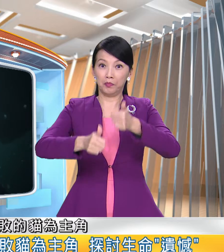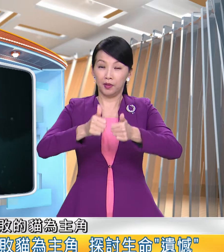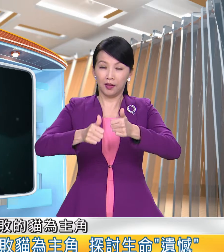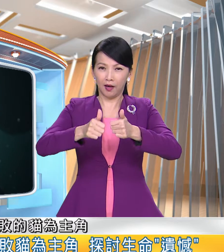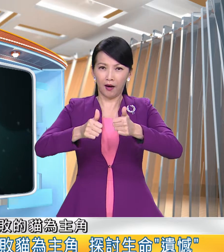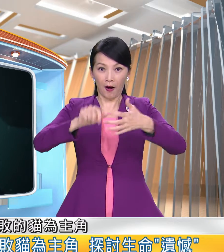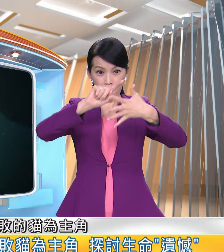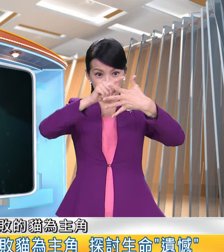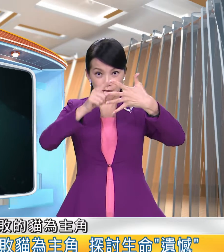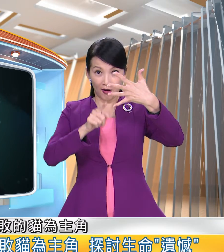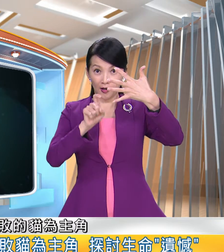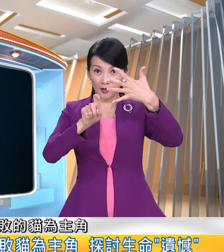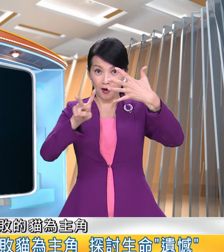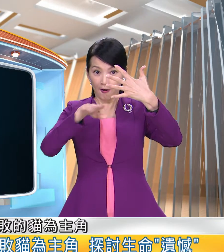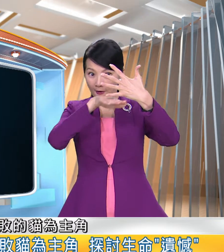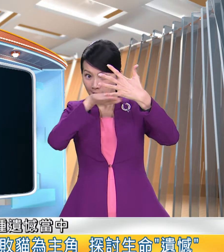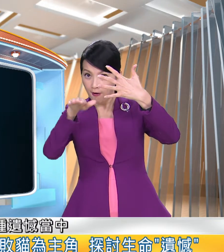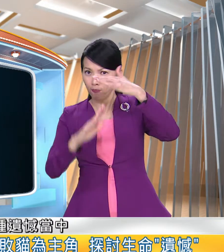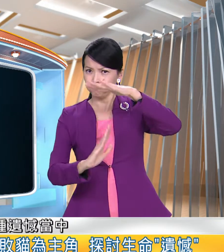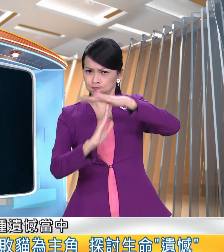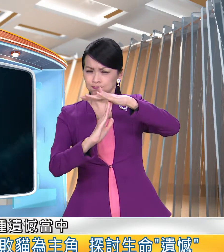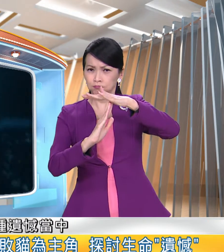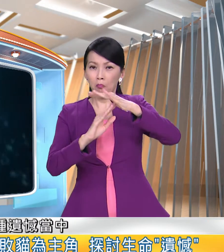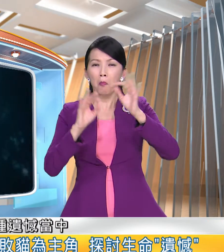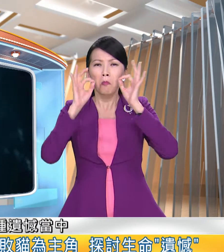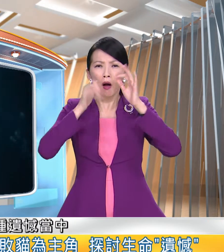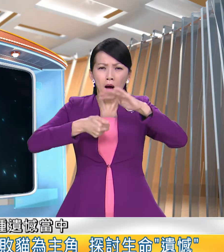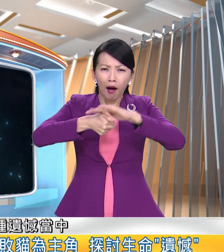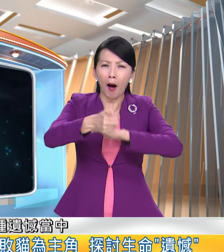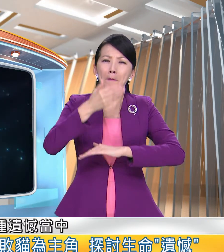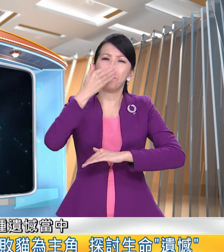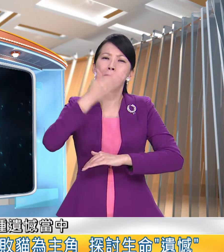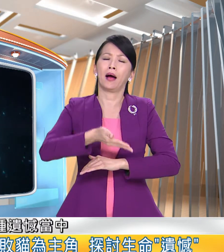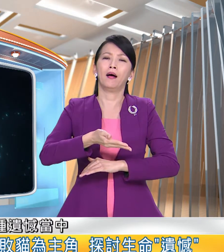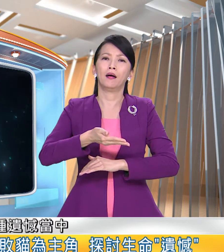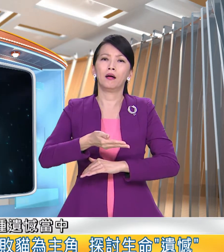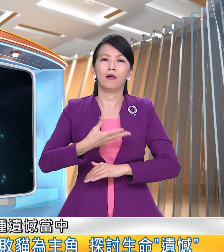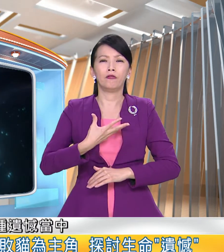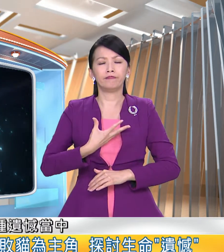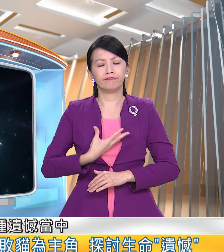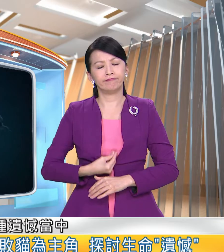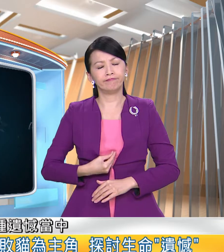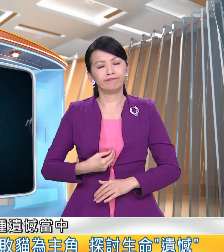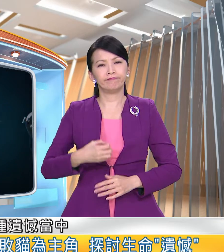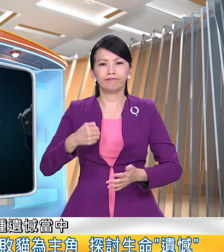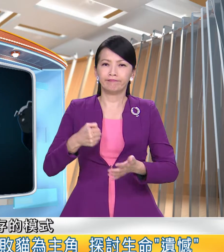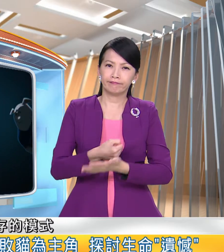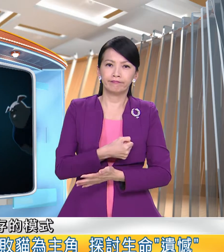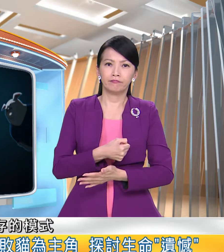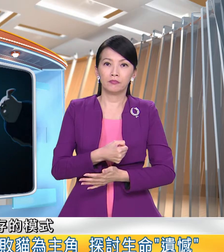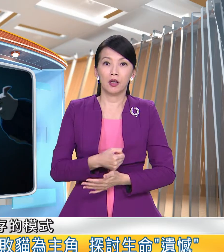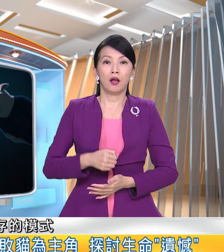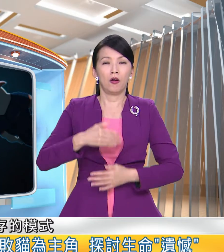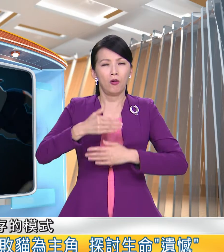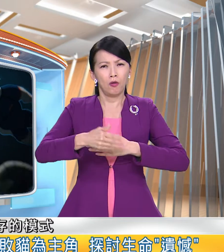看他如何从种种遗憾当中找到和遗憾共存的模